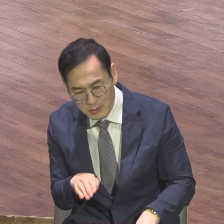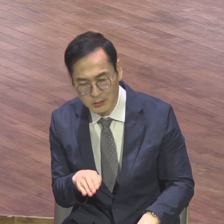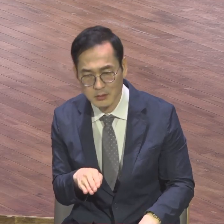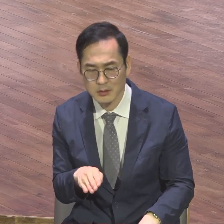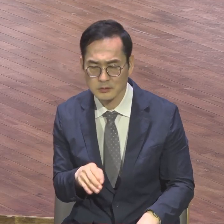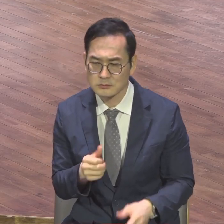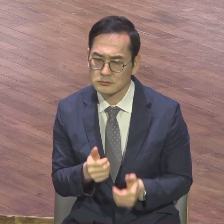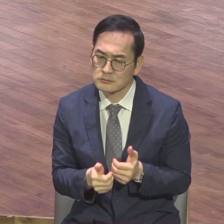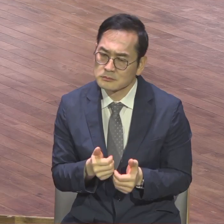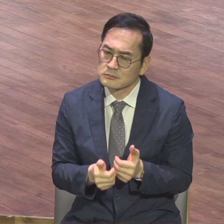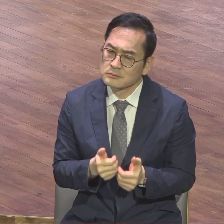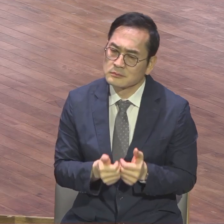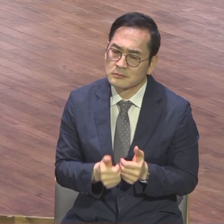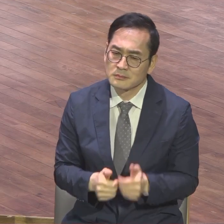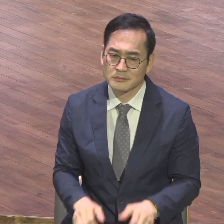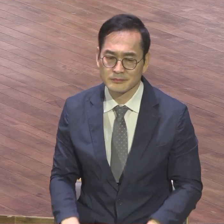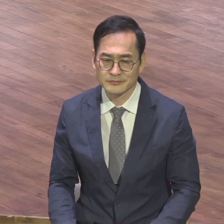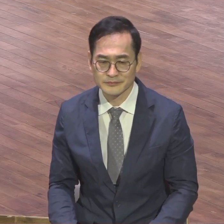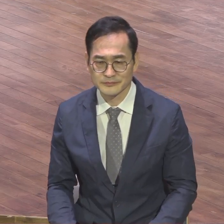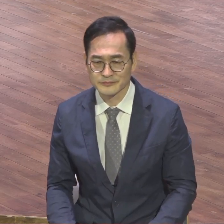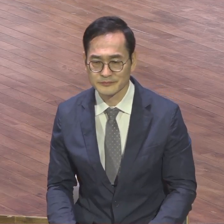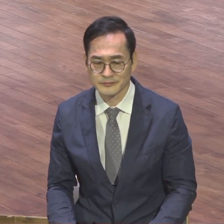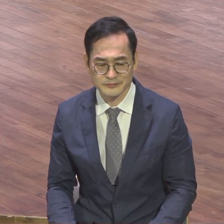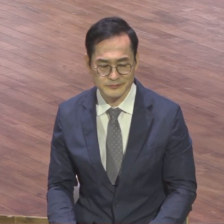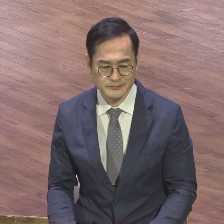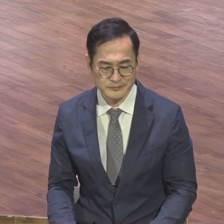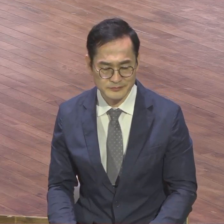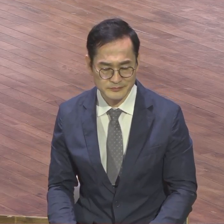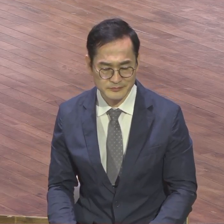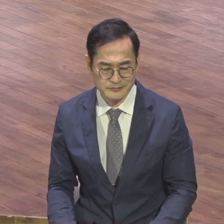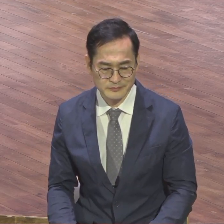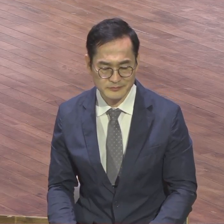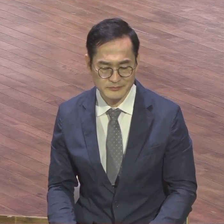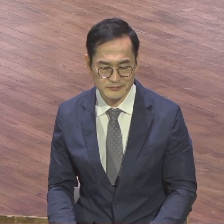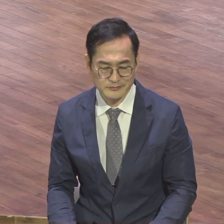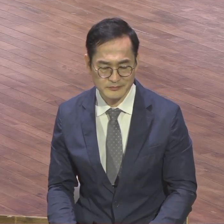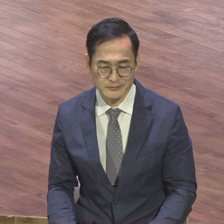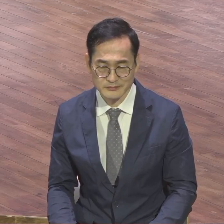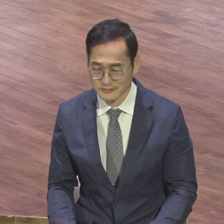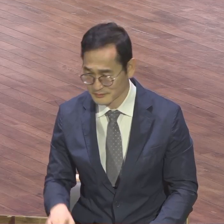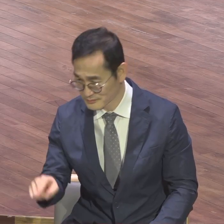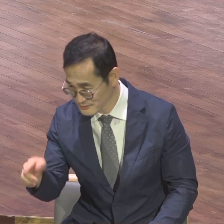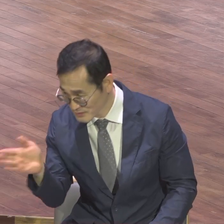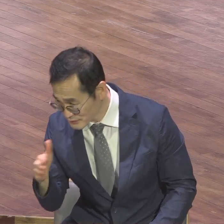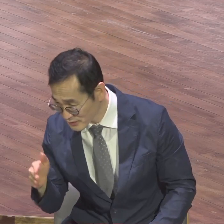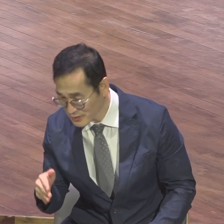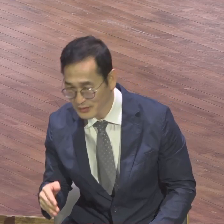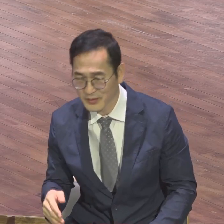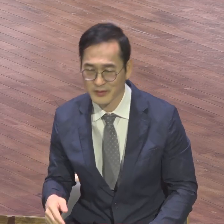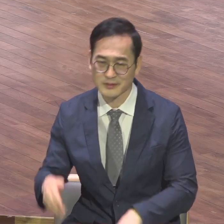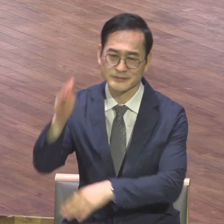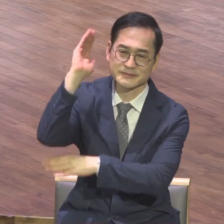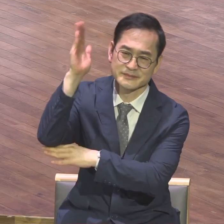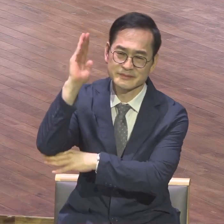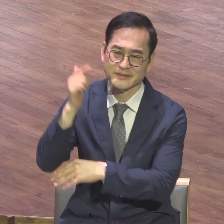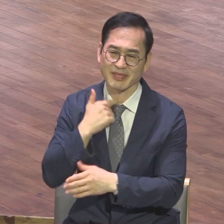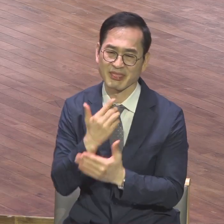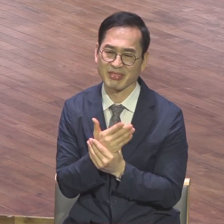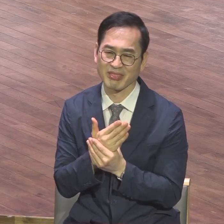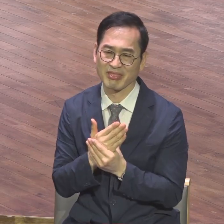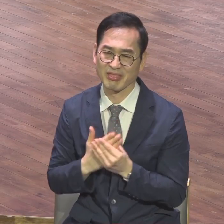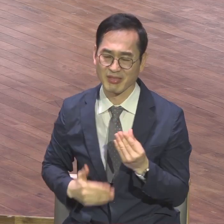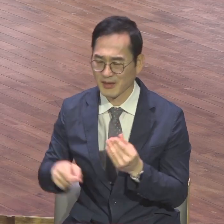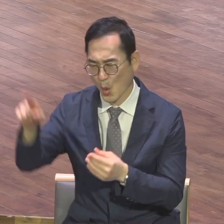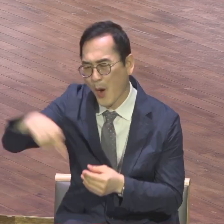다 텅 빈 것대. 아유, 강의할 맛이 좀 힘이 빠진다고. 이게 보고 싶은